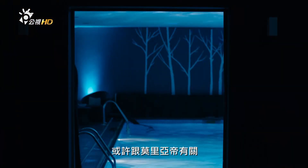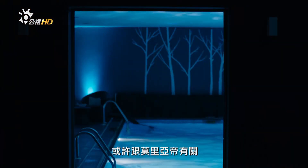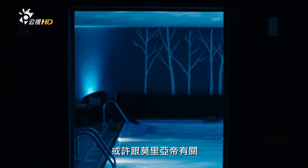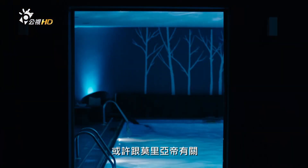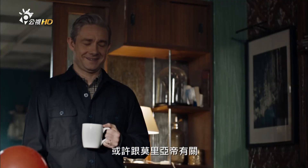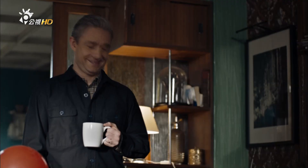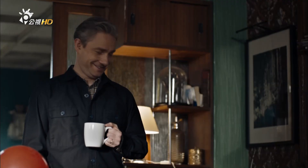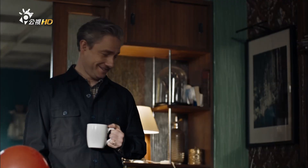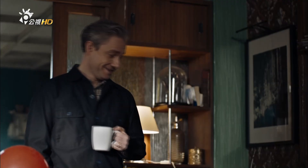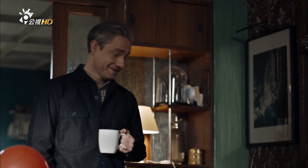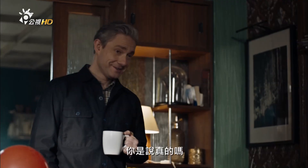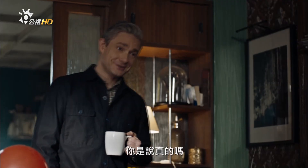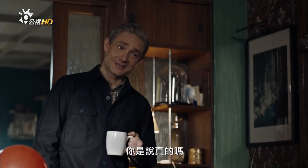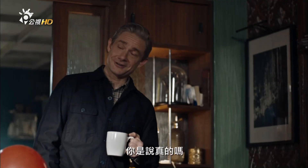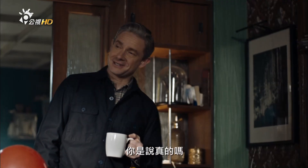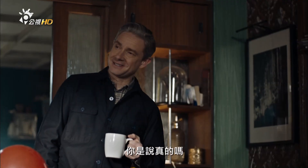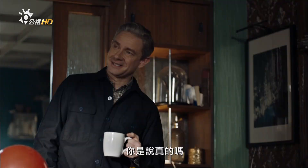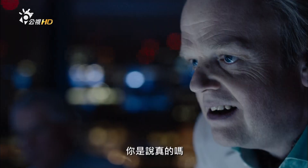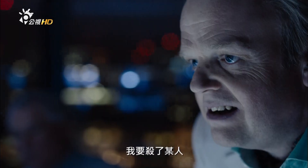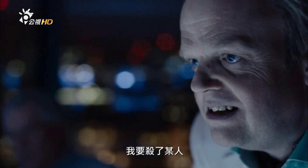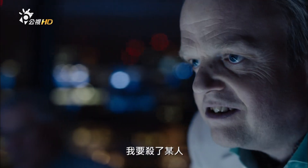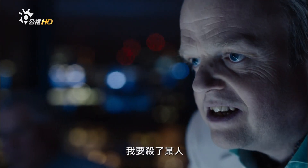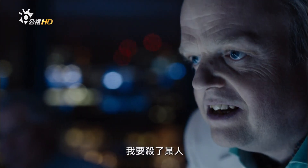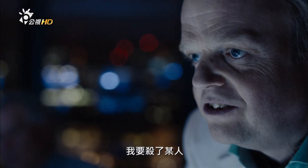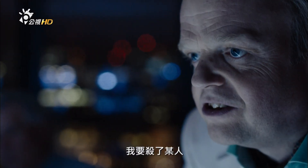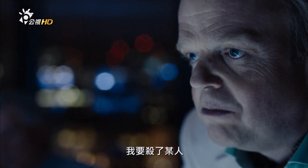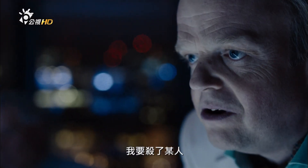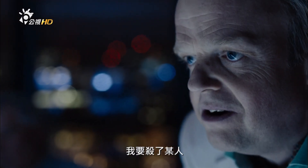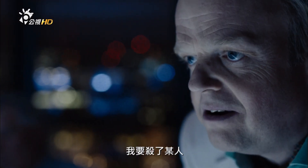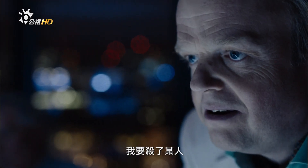Moriarty. You serious? I need to kill someone.